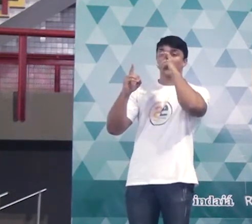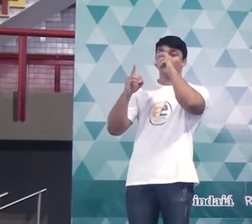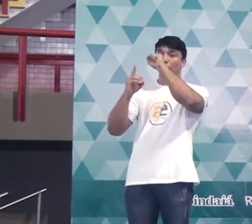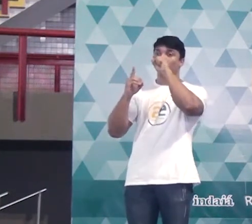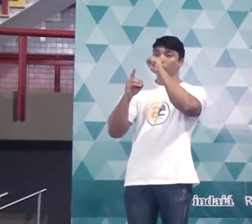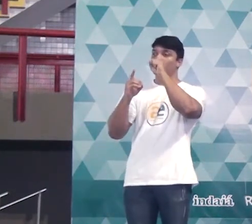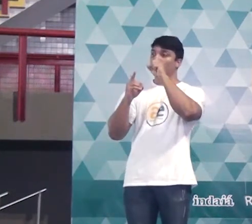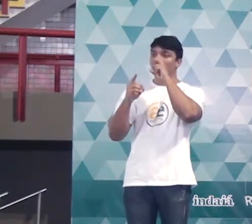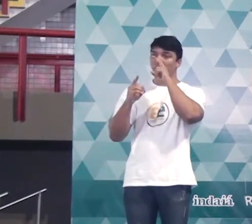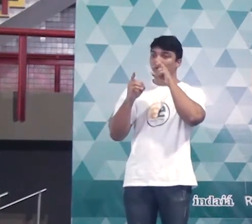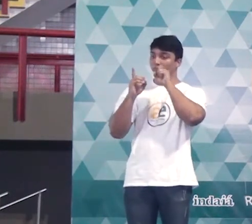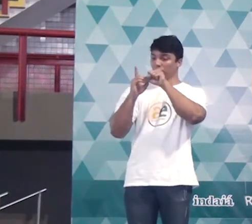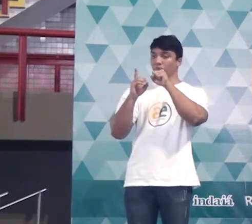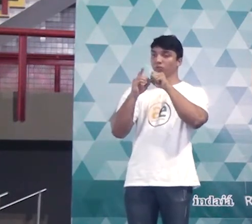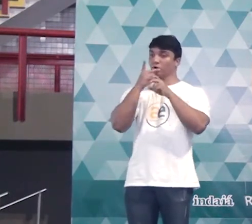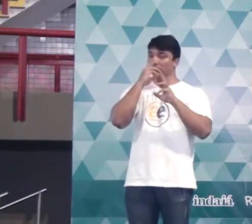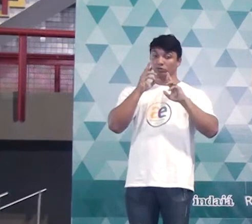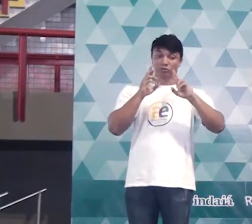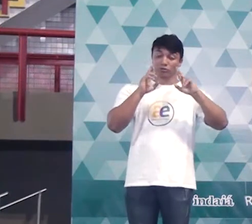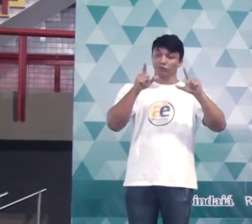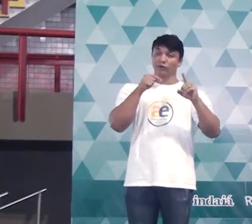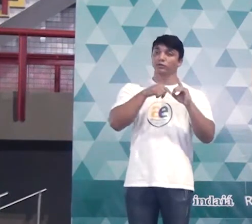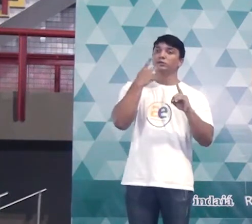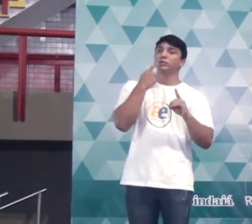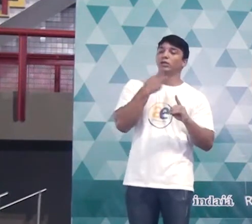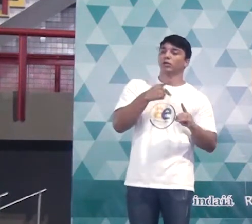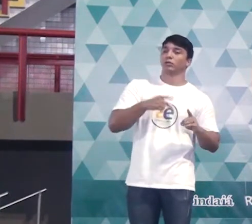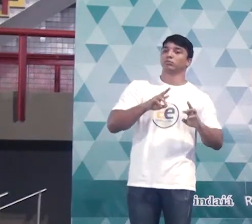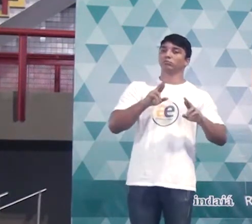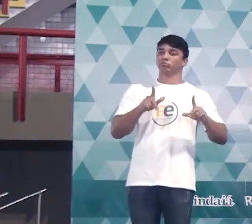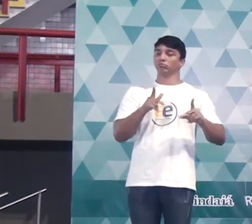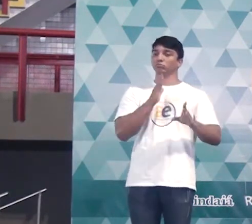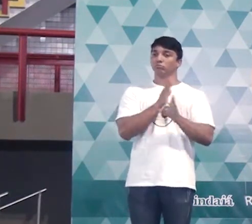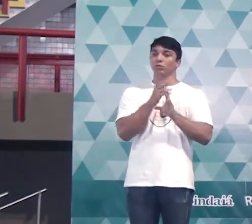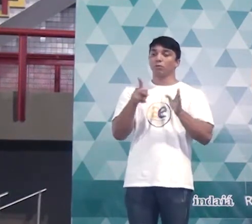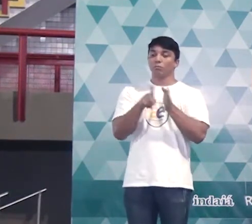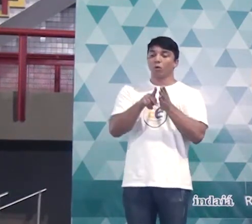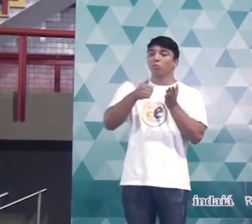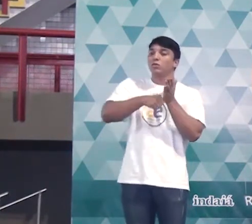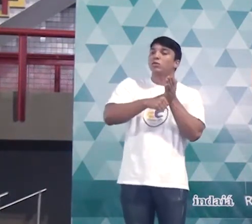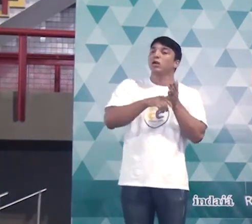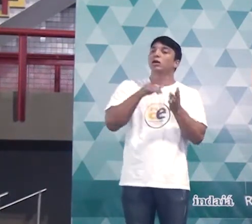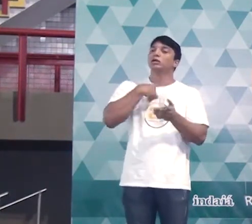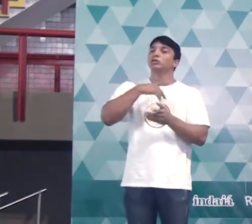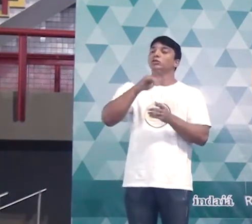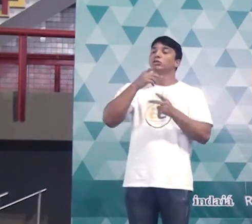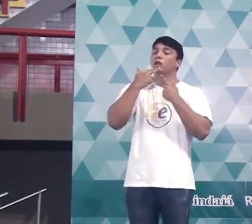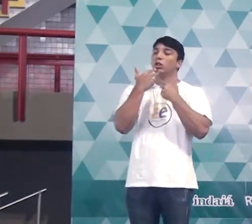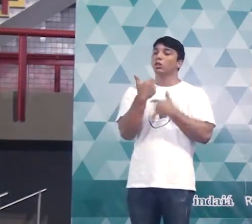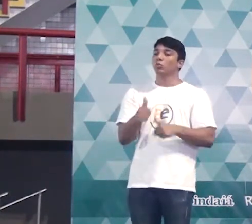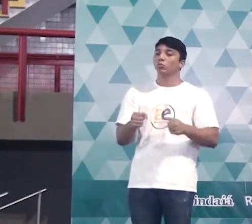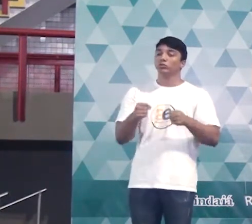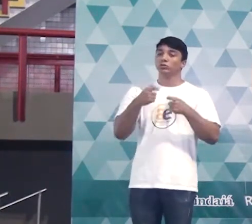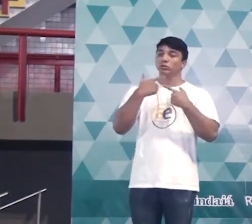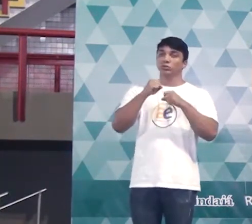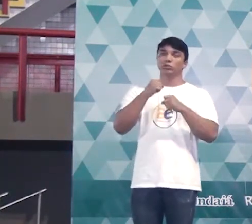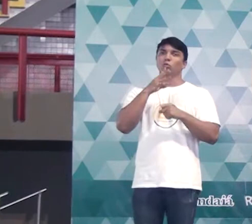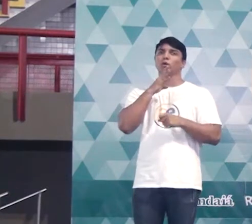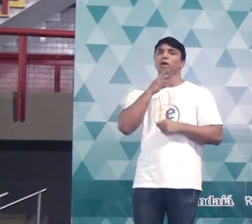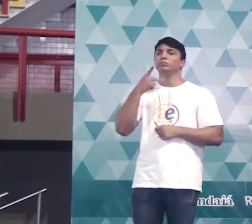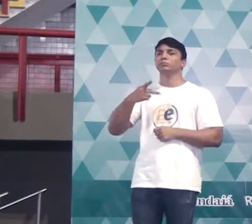geograficamente. Isso é uma identidade linguística. Se alguém aqui conhece quem é lá de São